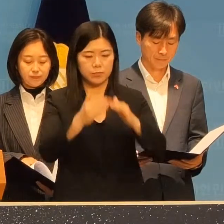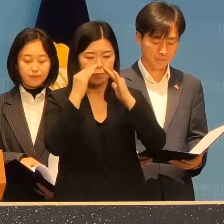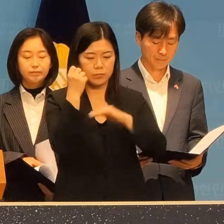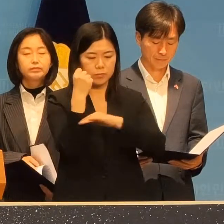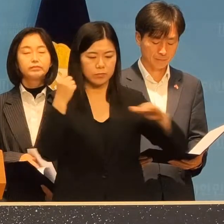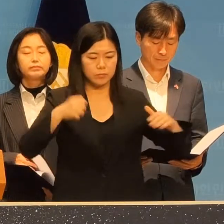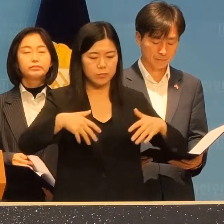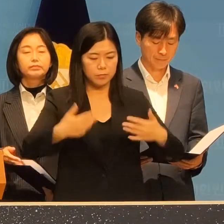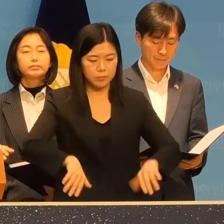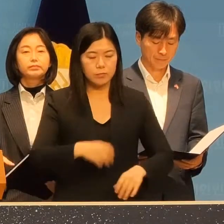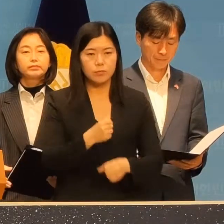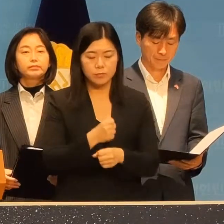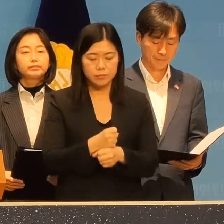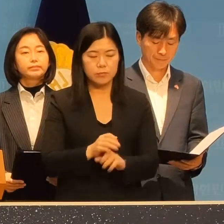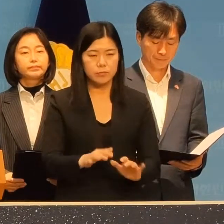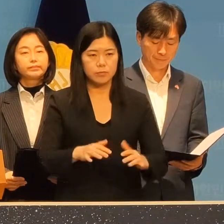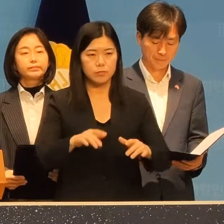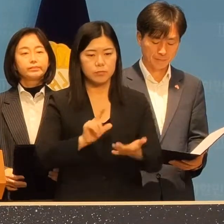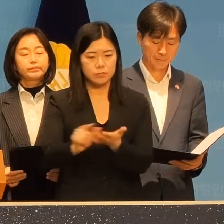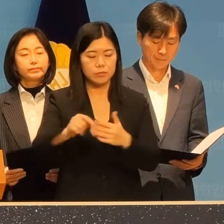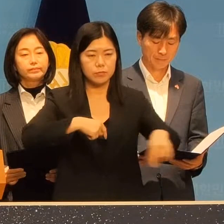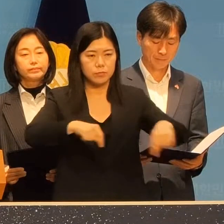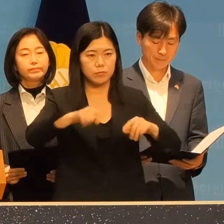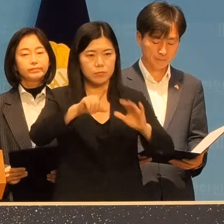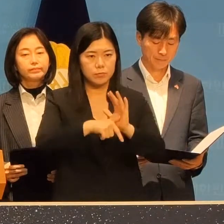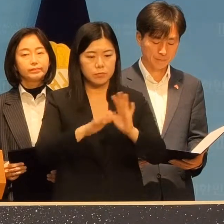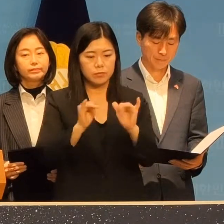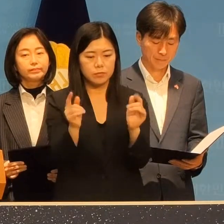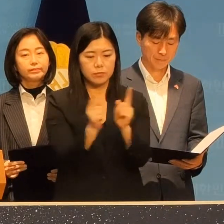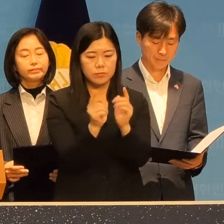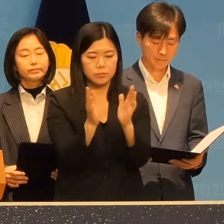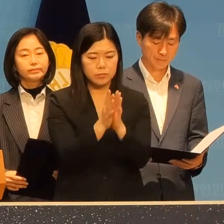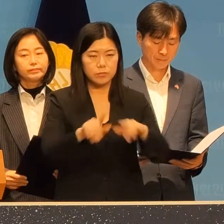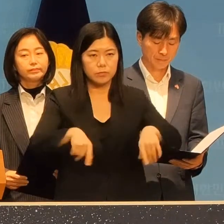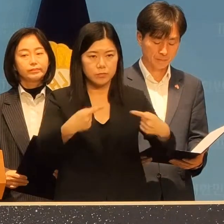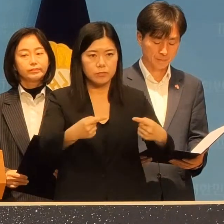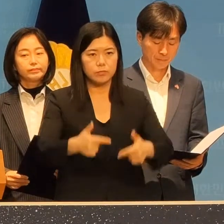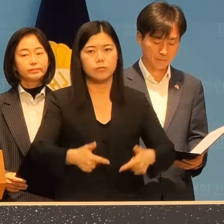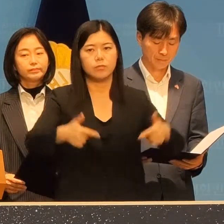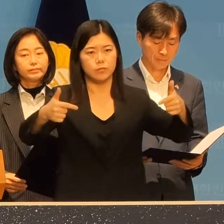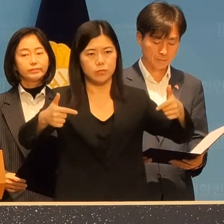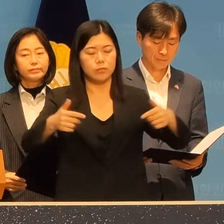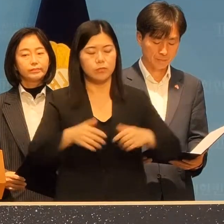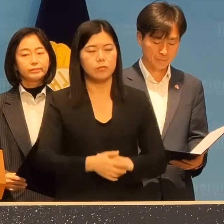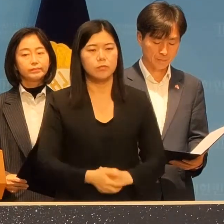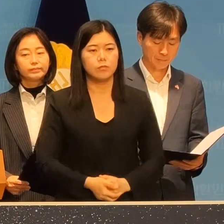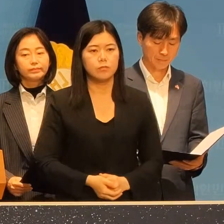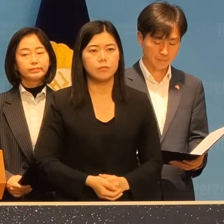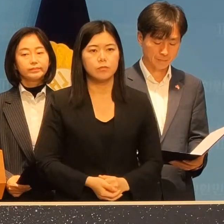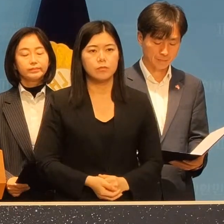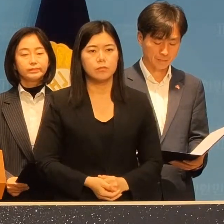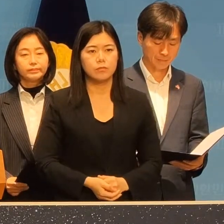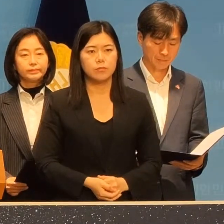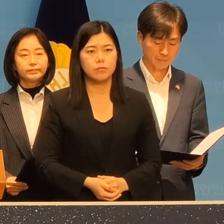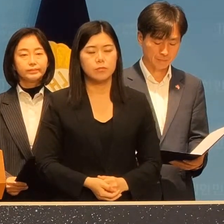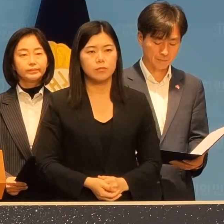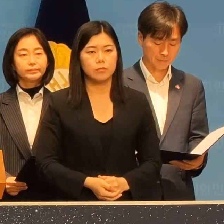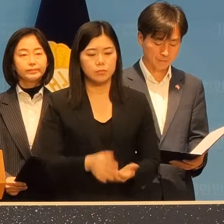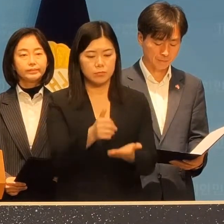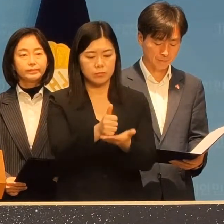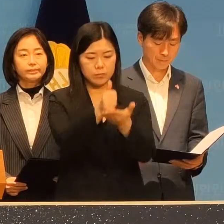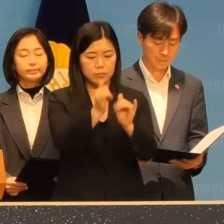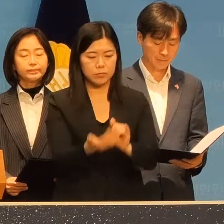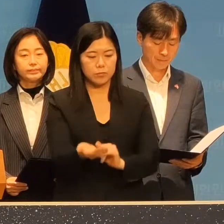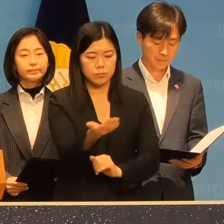완화해 지방자치에 국민의 직접 참여를 늘리는 개혁을 이루어내겠습니다. 존경하는